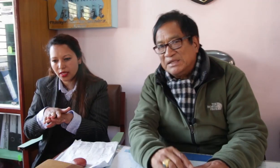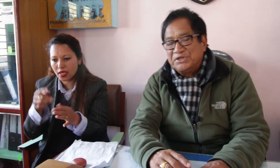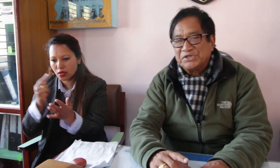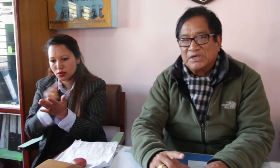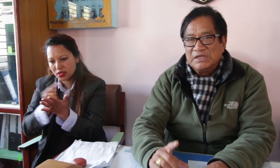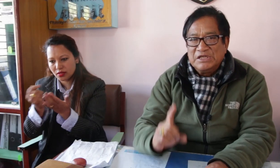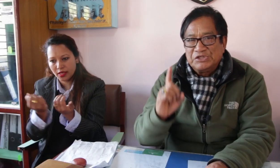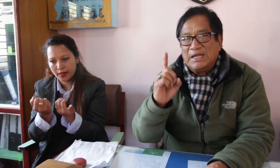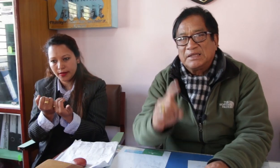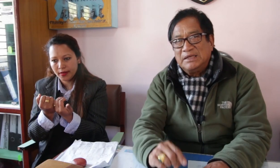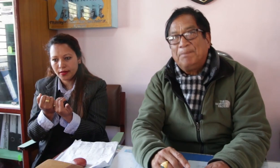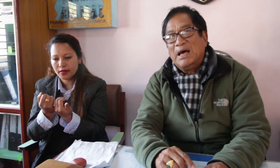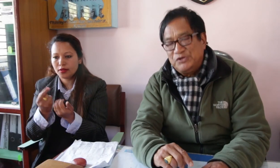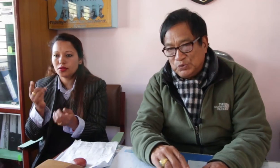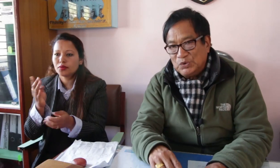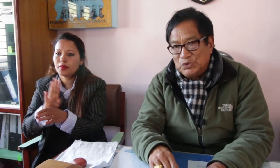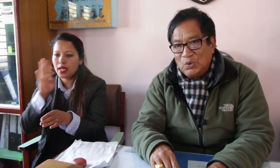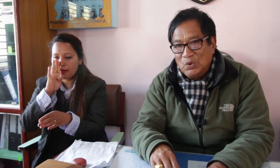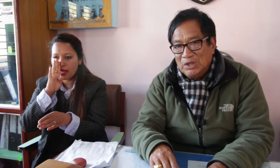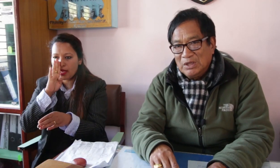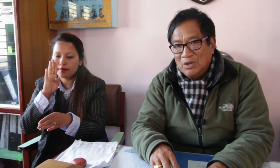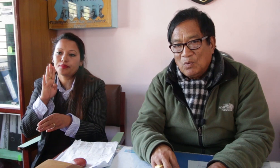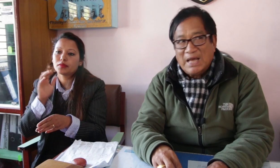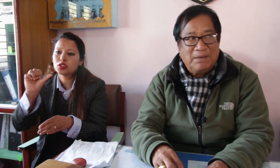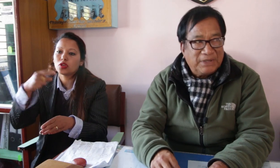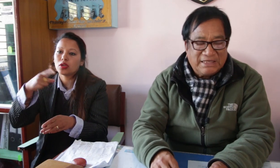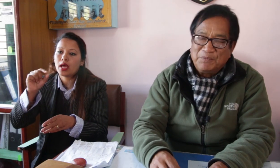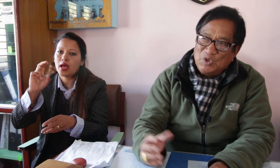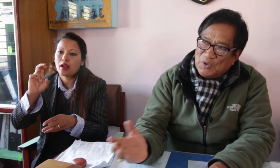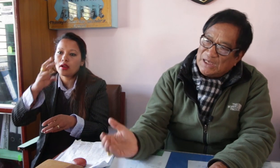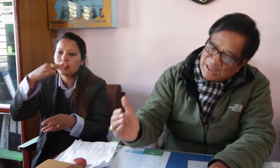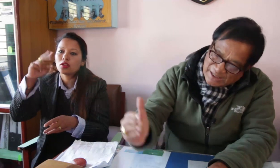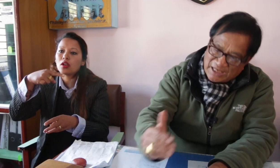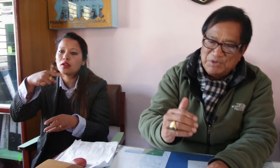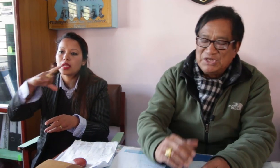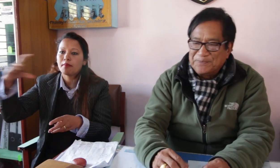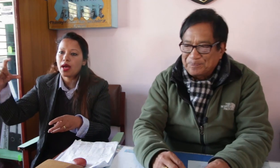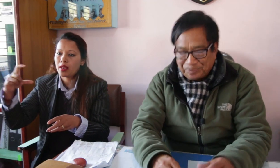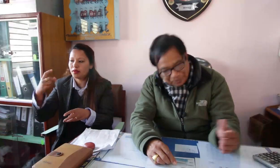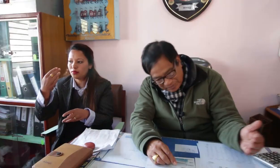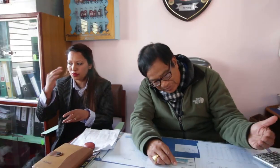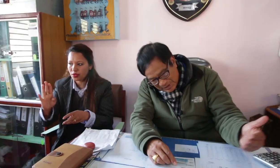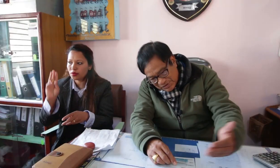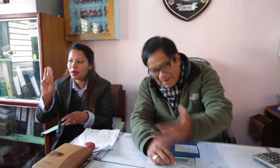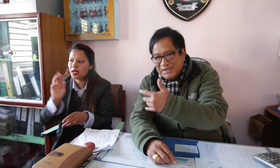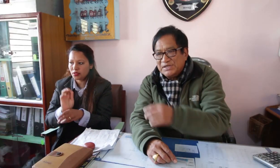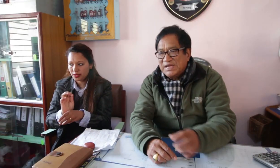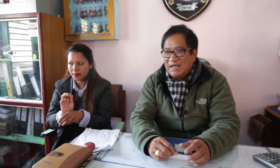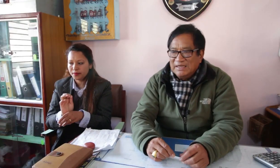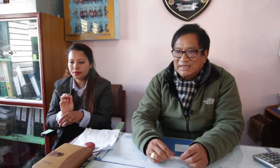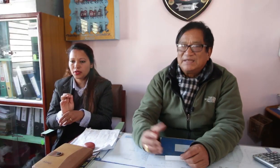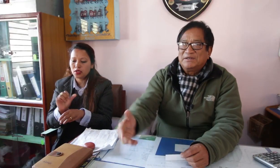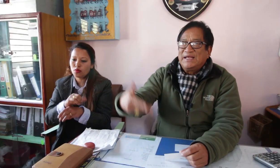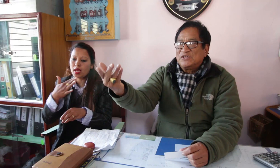बेलाको महानिर्देशक जनार्दन नेपालजी हुनुहुन्थ्यो, उहाँले पनि के भन्नुभयो भने केबीजी समाहित